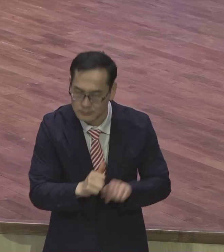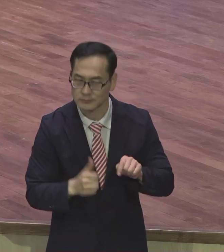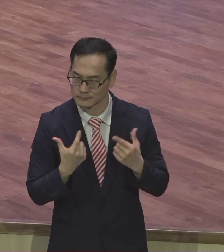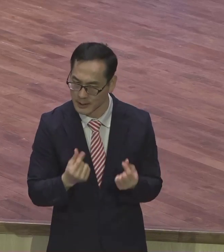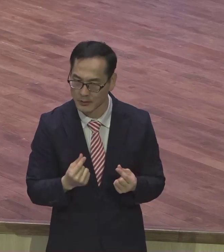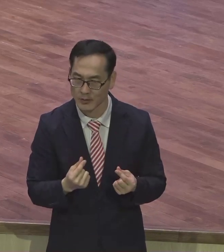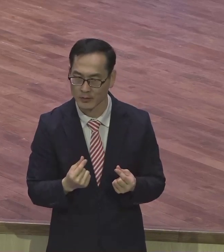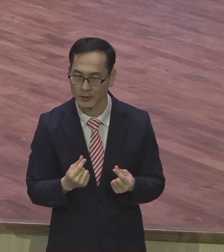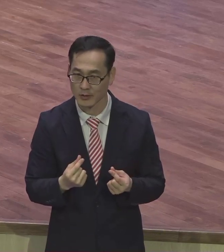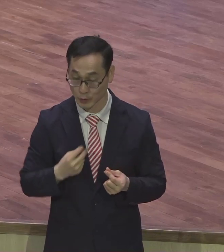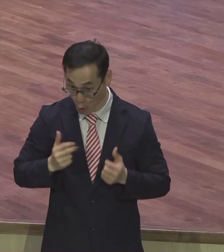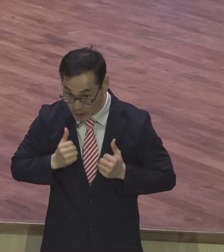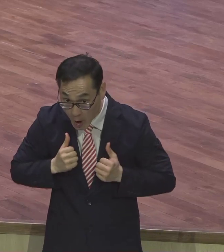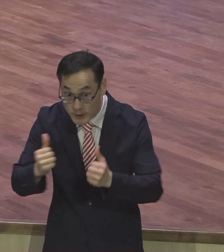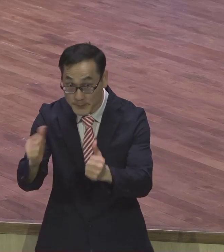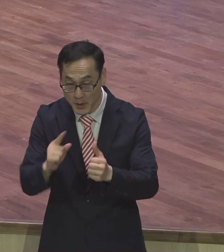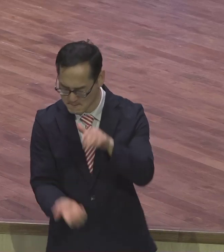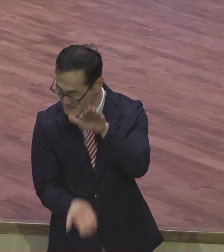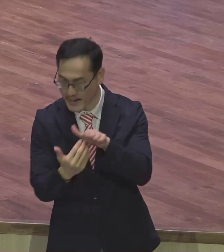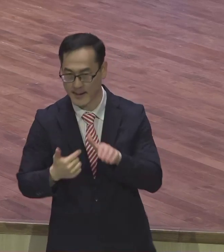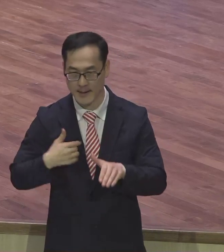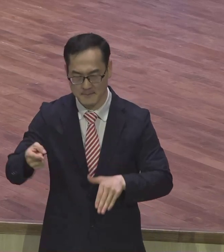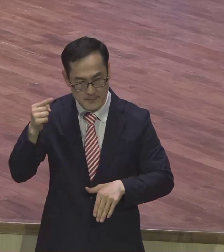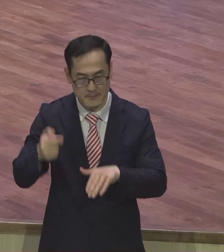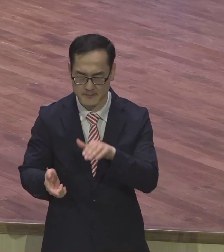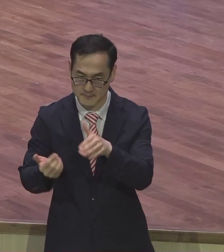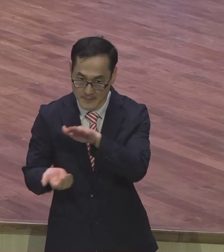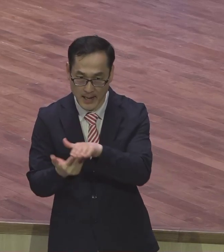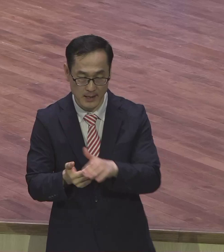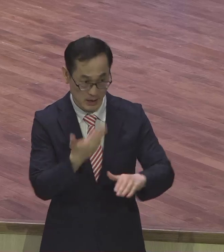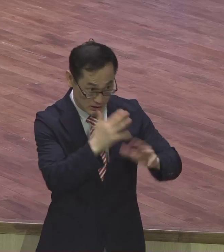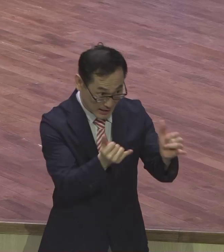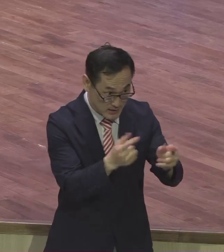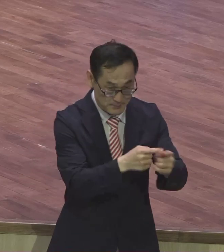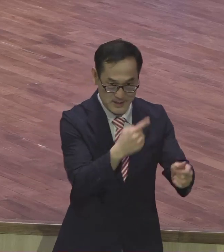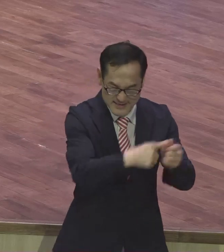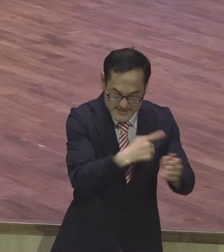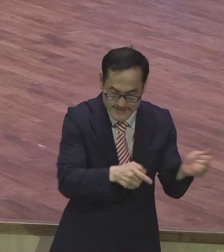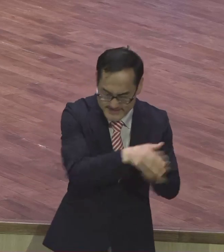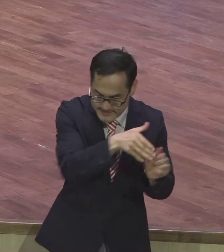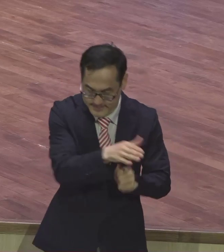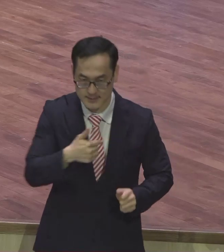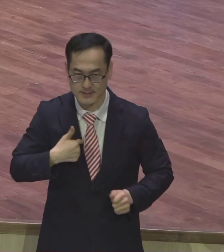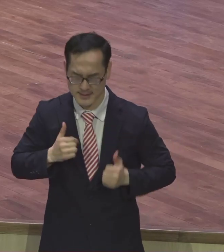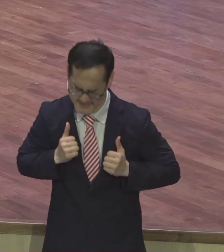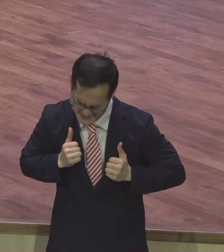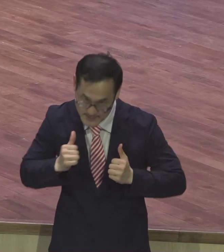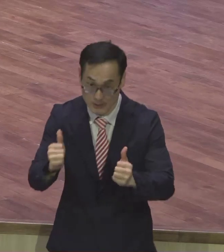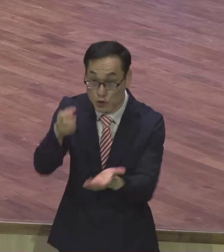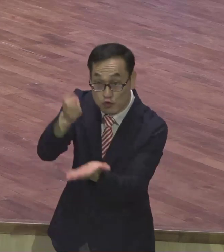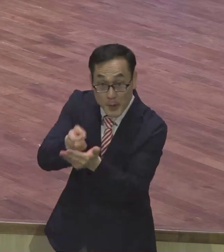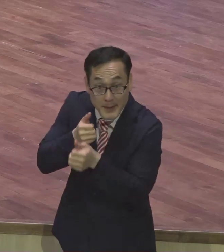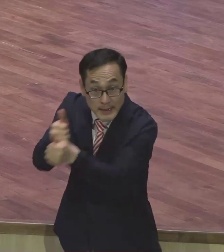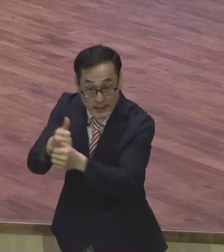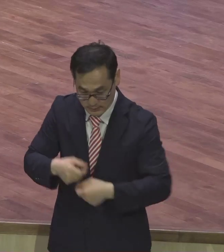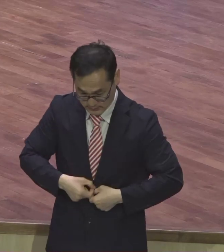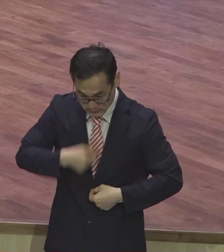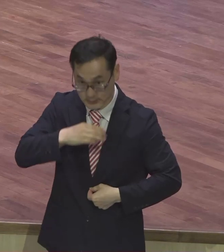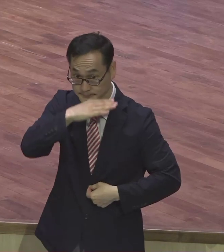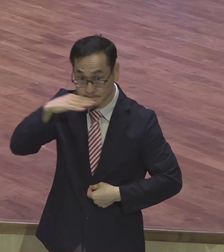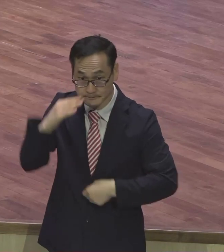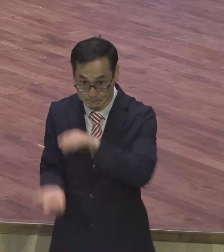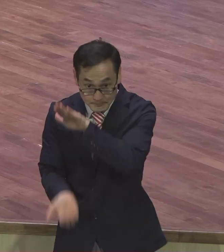박해하고 율법의 의로는 흠이 없는 자라 자기를 율법으로 말하면 율법의 의로 말하면